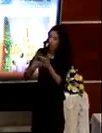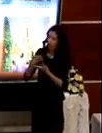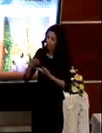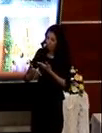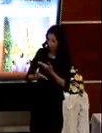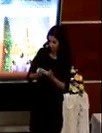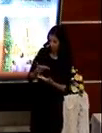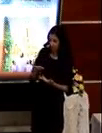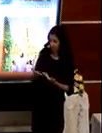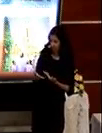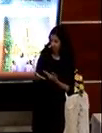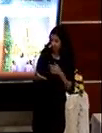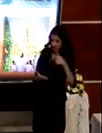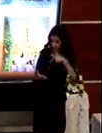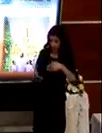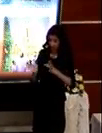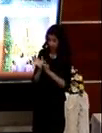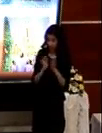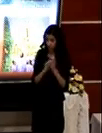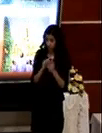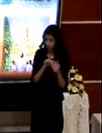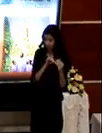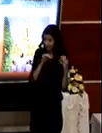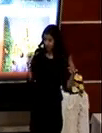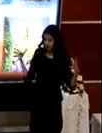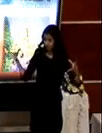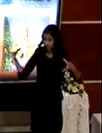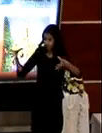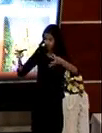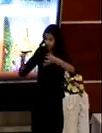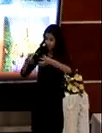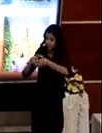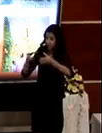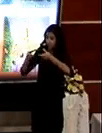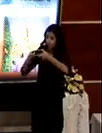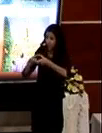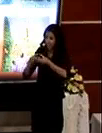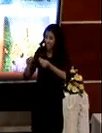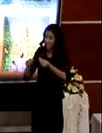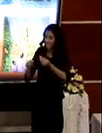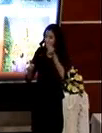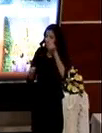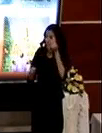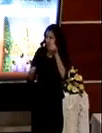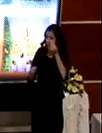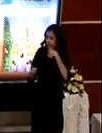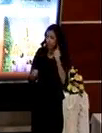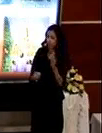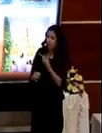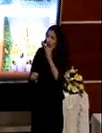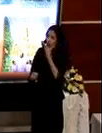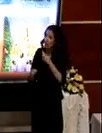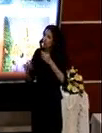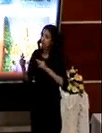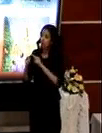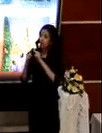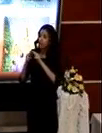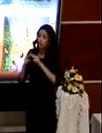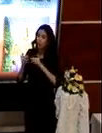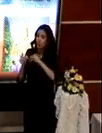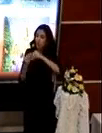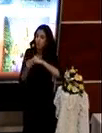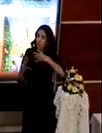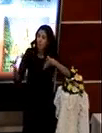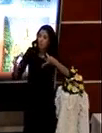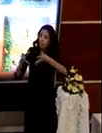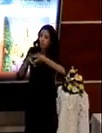sábados, no solamente para encontrarnos con Dios, sino para compartir juntos en familia. Y la idea es que